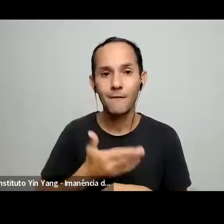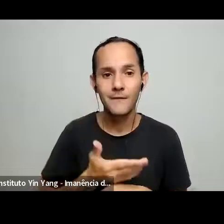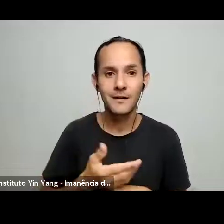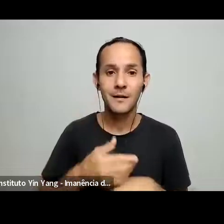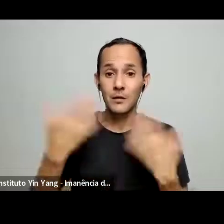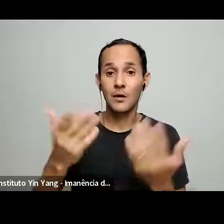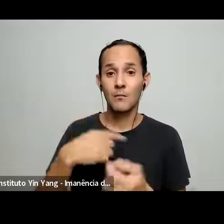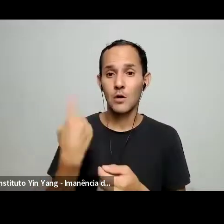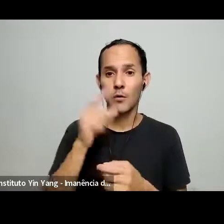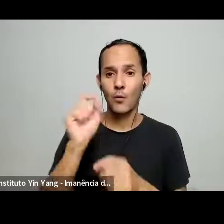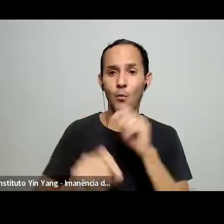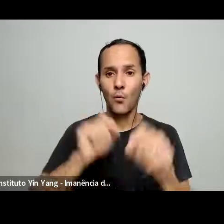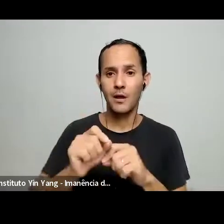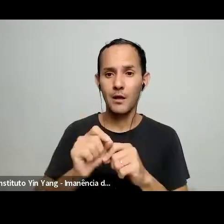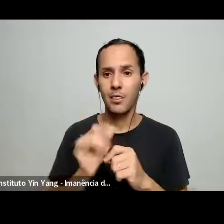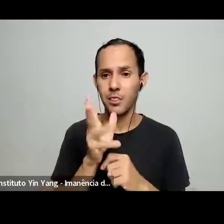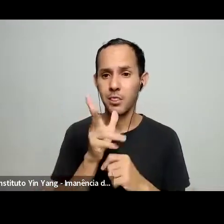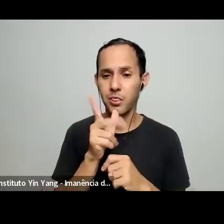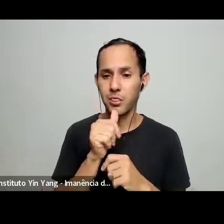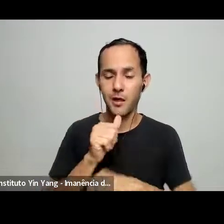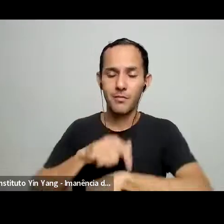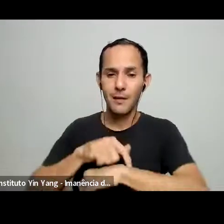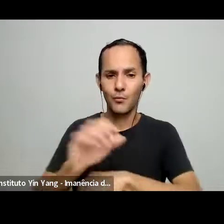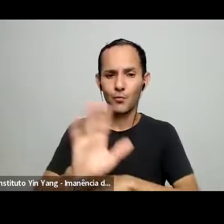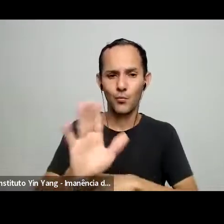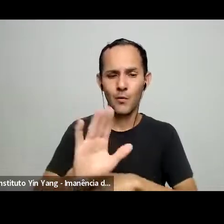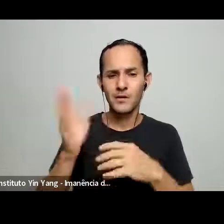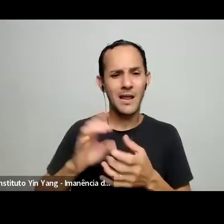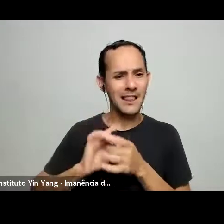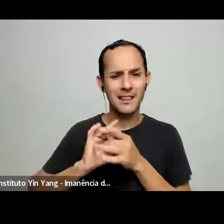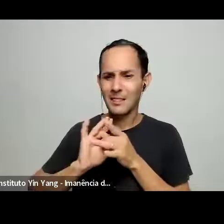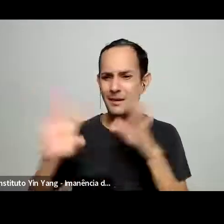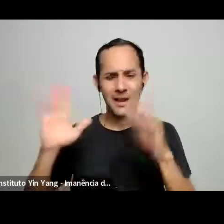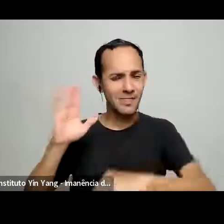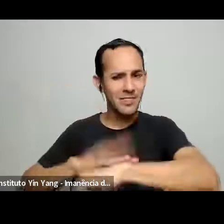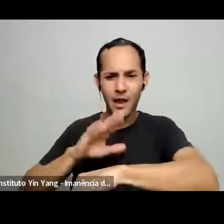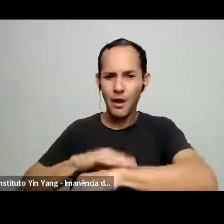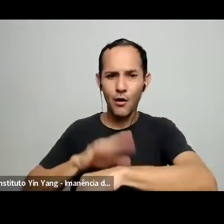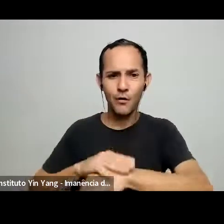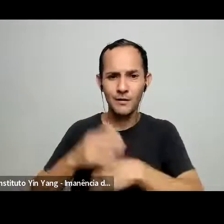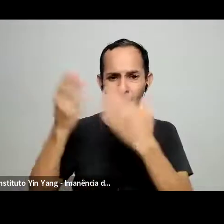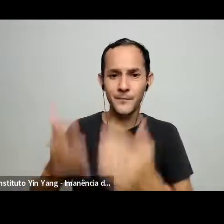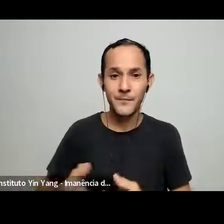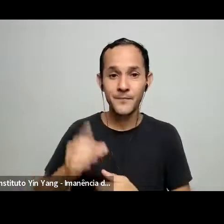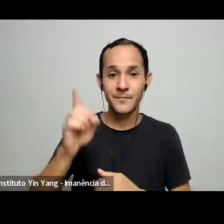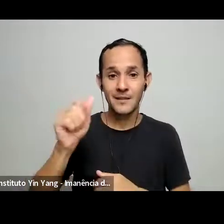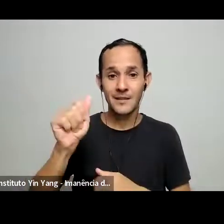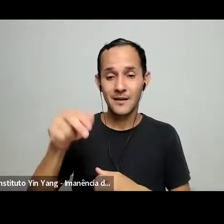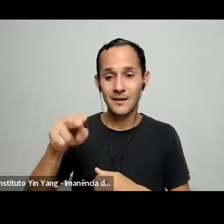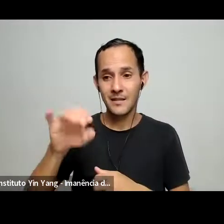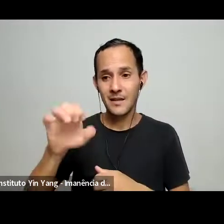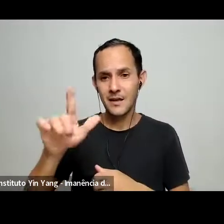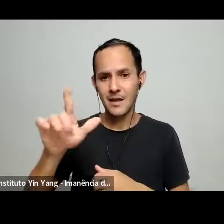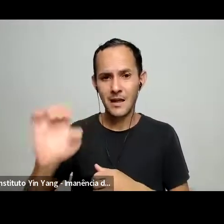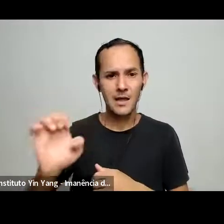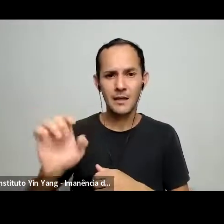para a gente não tomar o tempo de cada um, eu vou passar imediatamente a palavra a Daniele Précuma, que ela vai contar um pouco